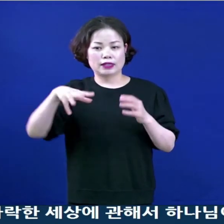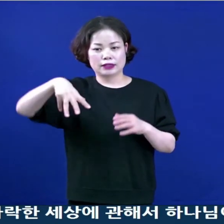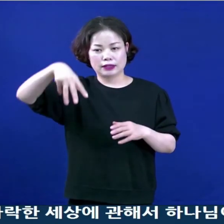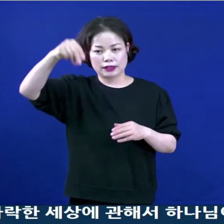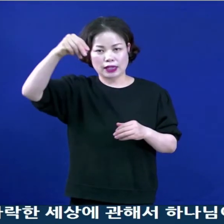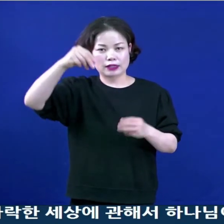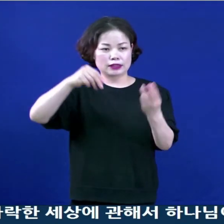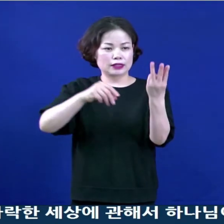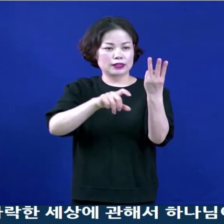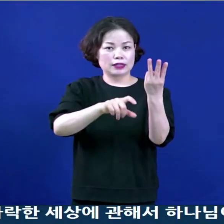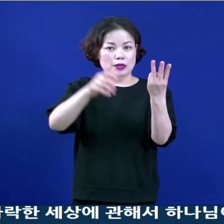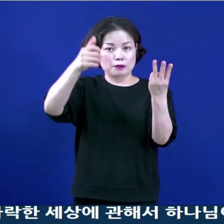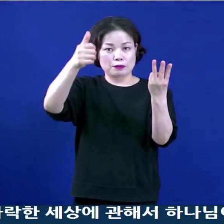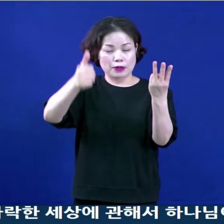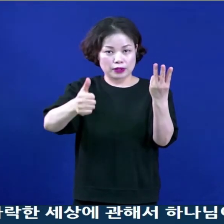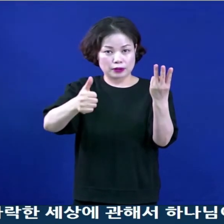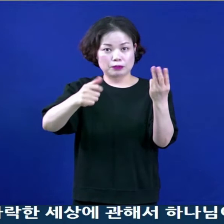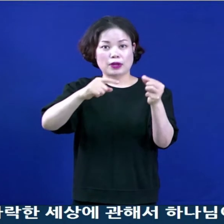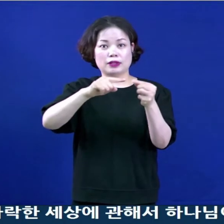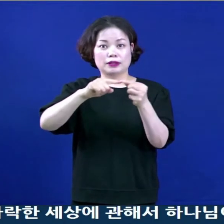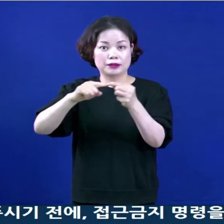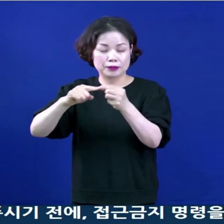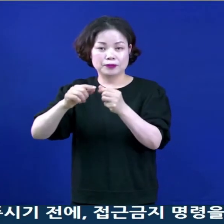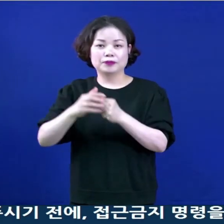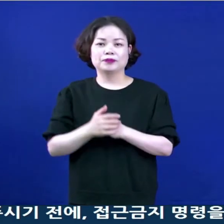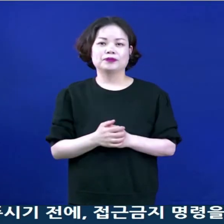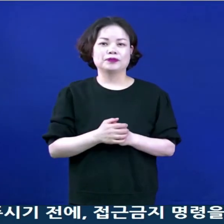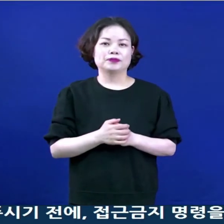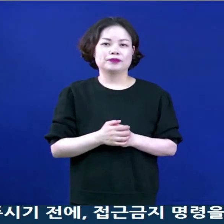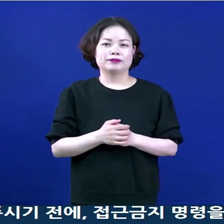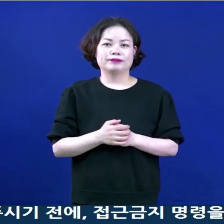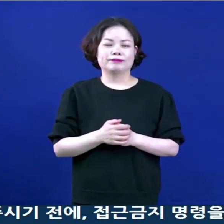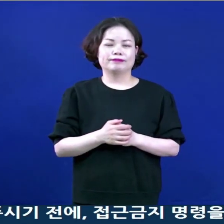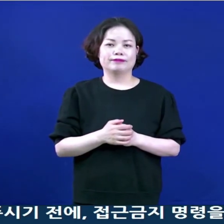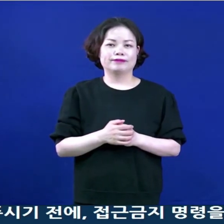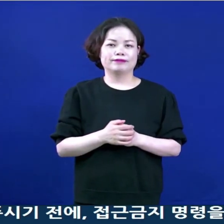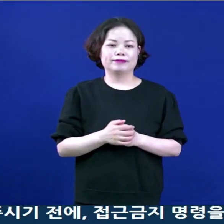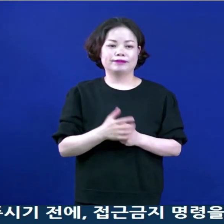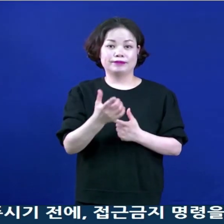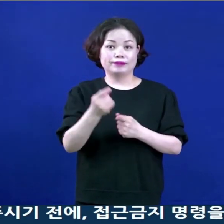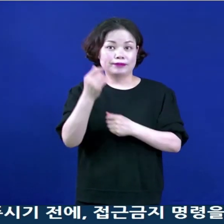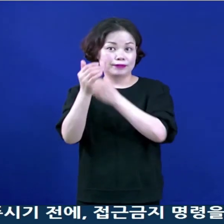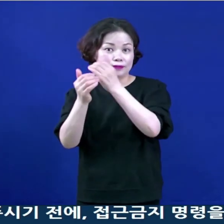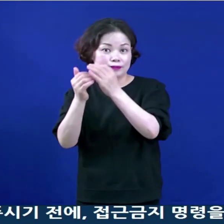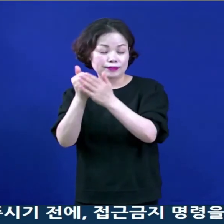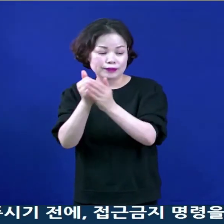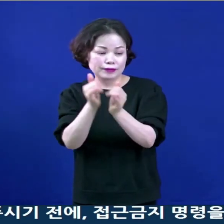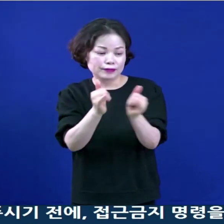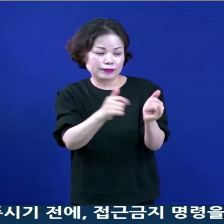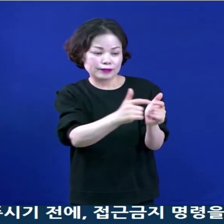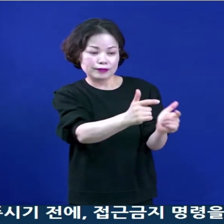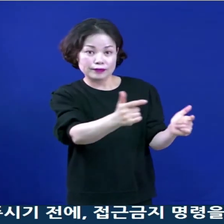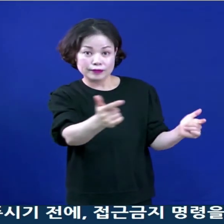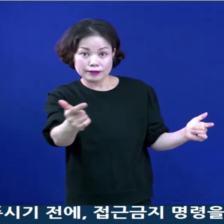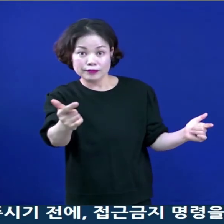3장 맨 마지막 절입니다. 창세기 3장 맨 마지막 절 제가 봐드릴게요. 이같이 하나님이 그 사람들을